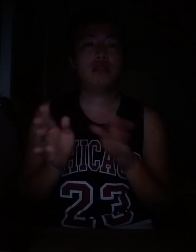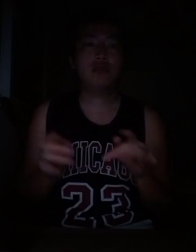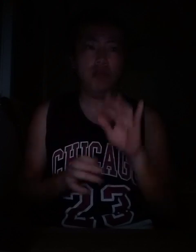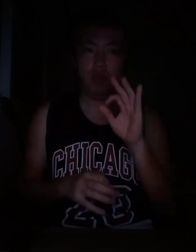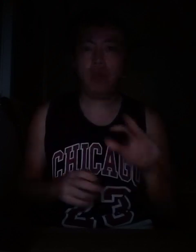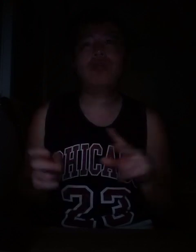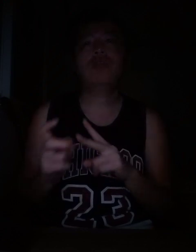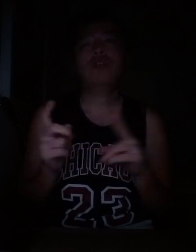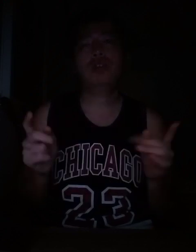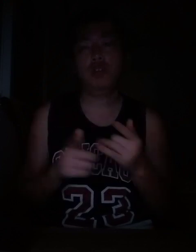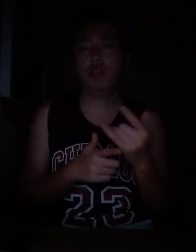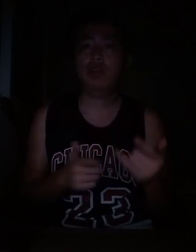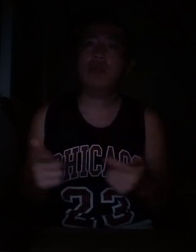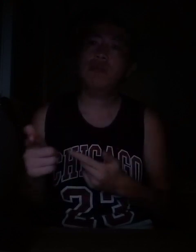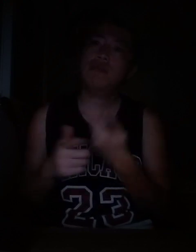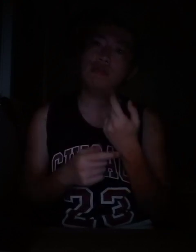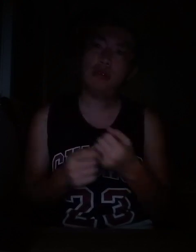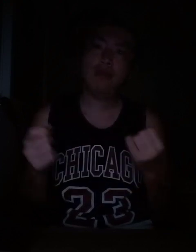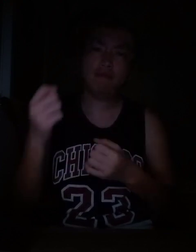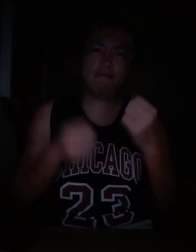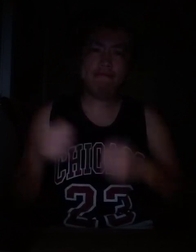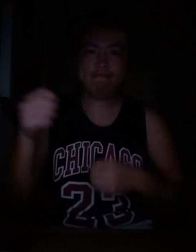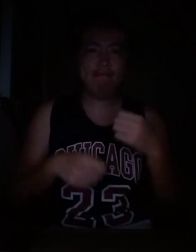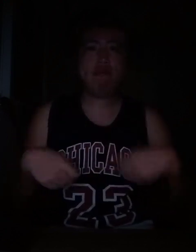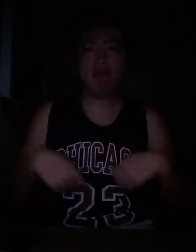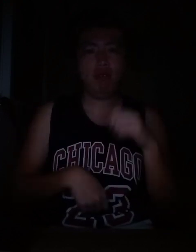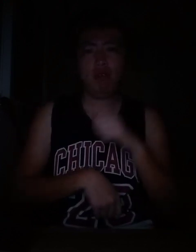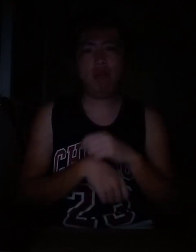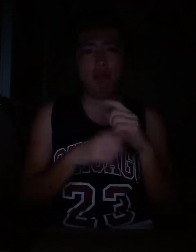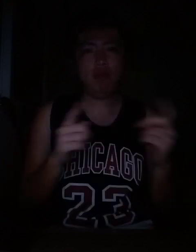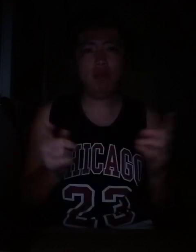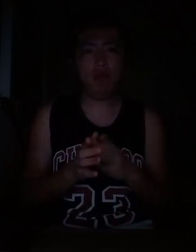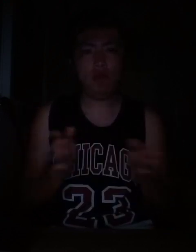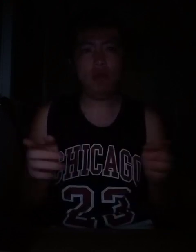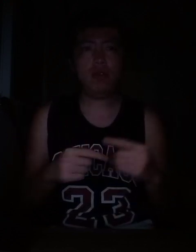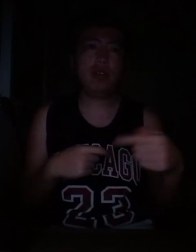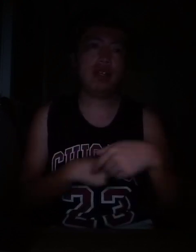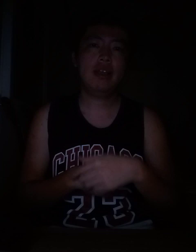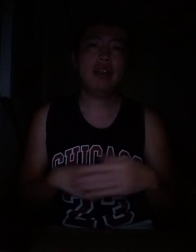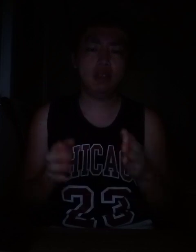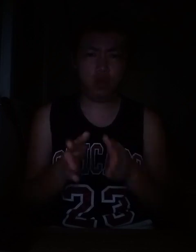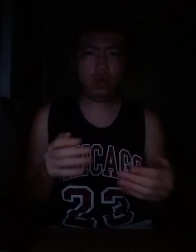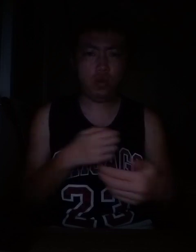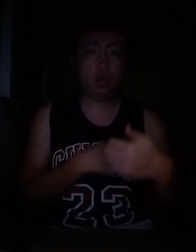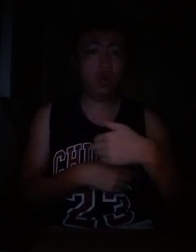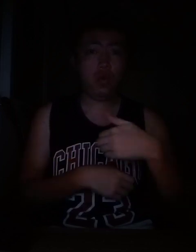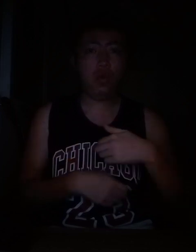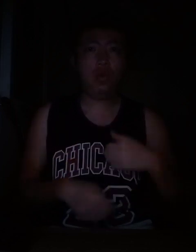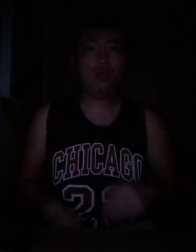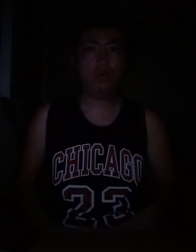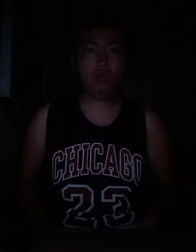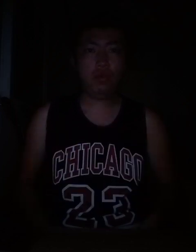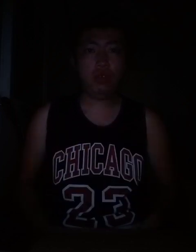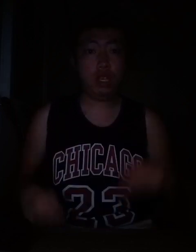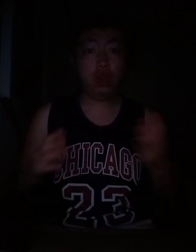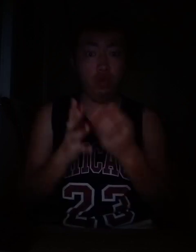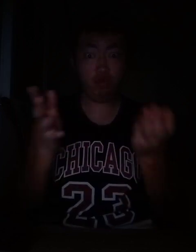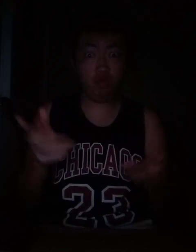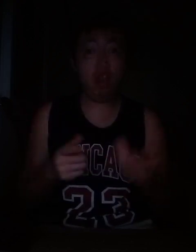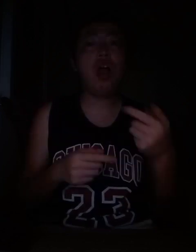목표로 공사에 박차를 가하고 있습니다. 고속도로, 신공항, 신항만, 철도 등이 전라북도가 지역 수건 사업을